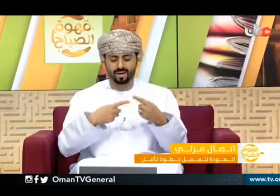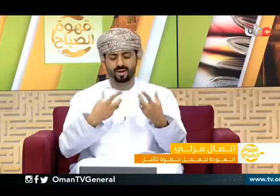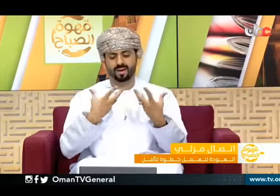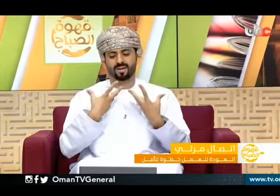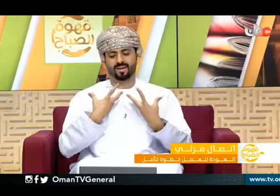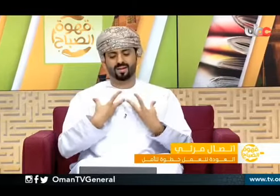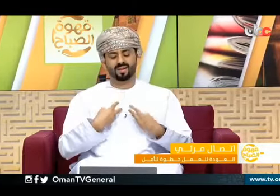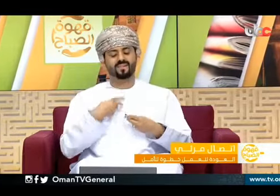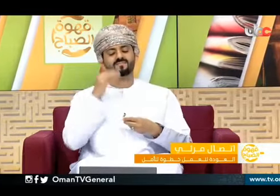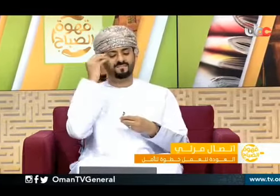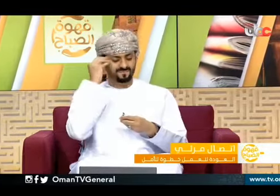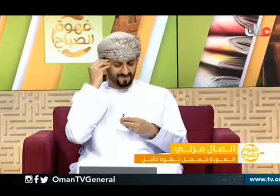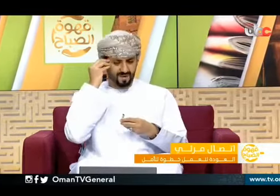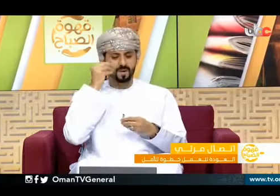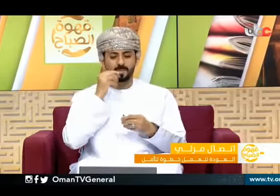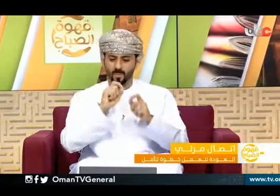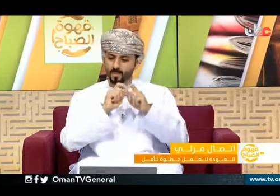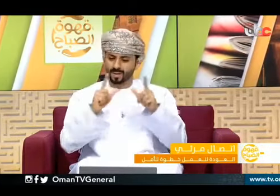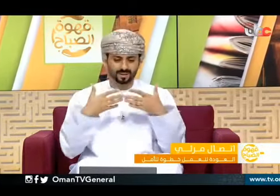ربما أنه قد